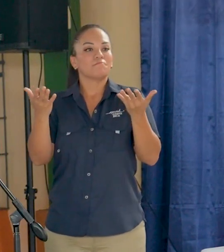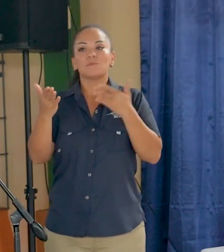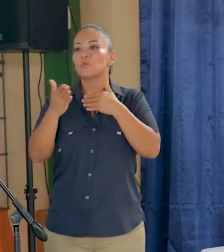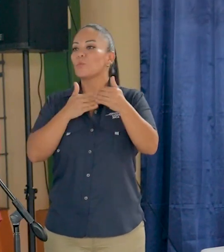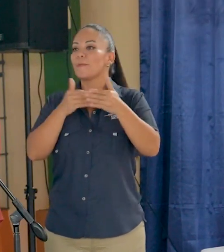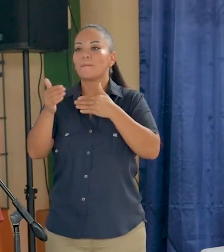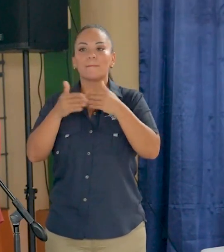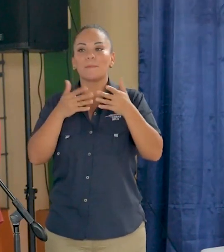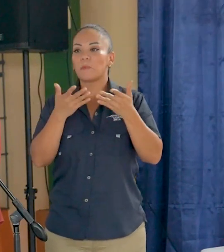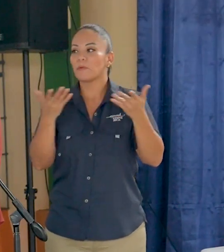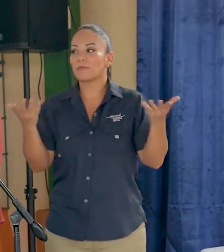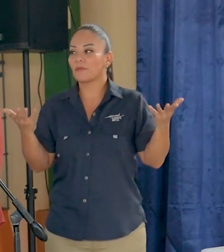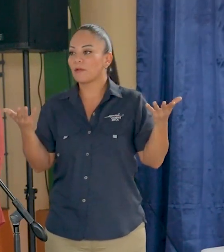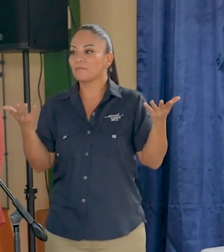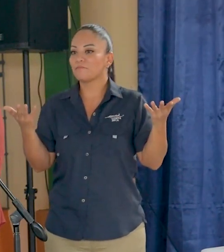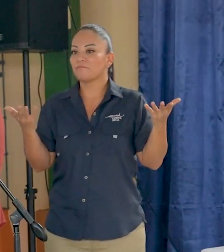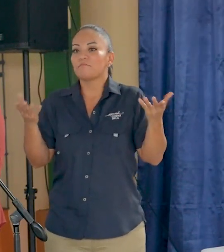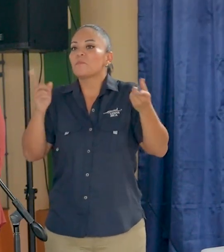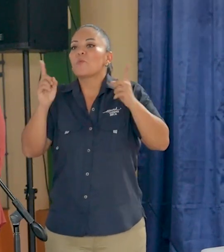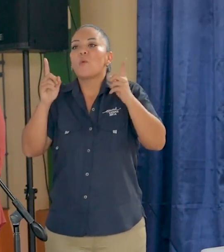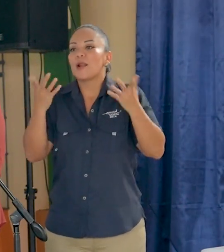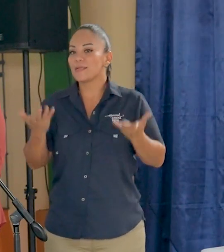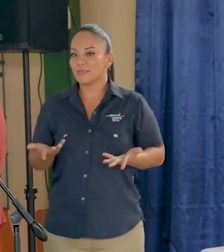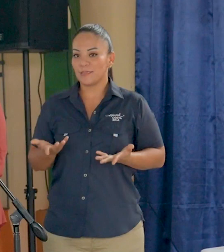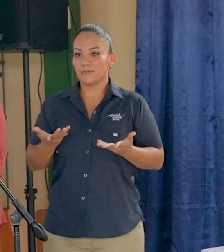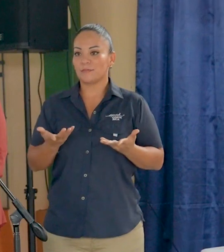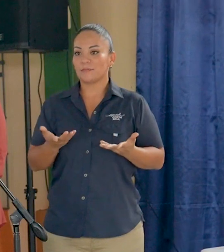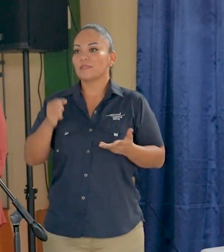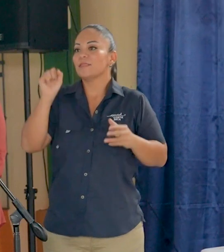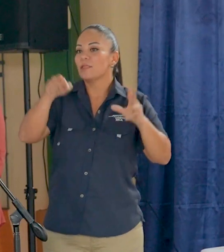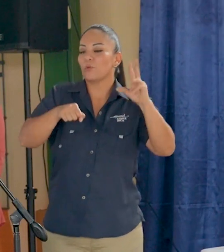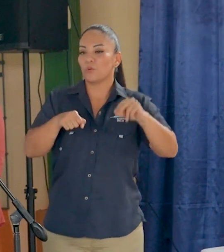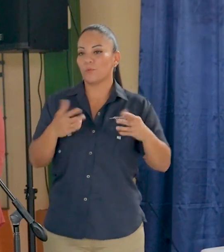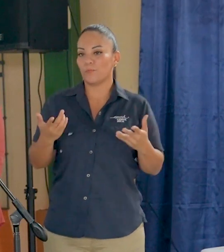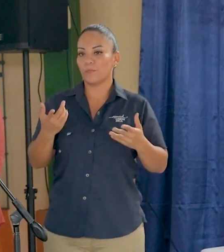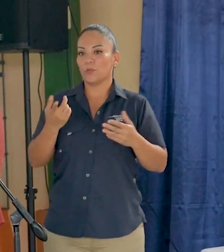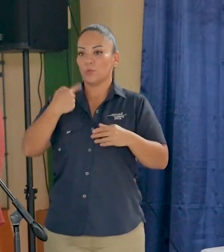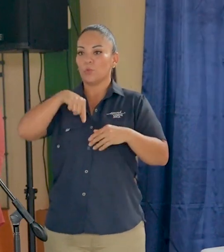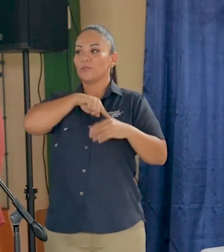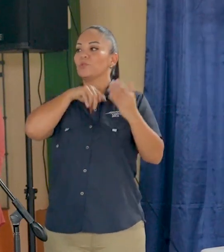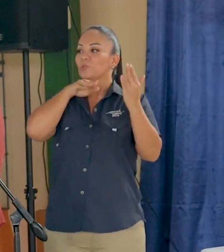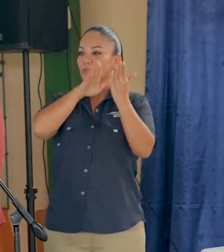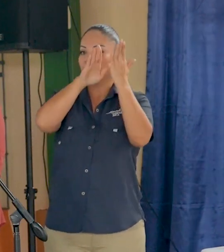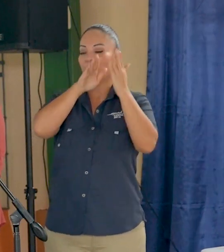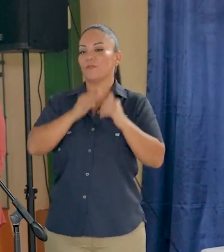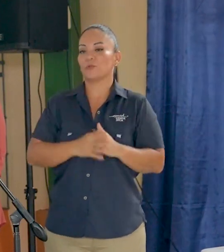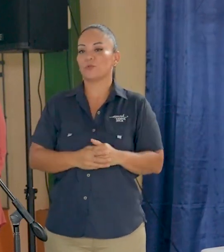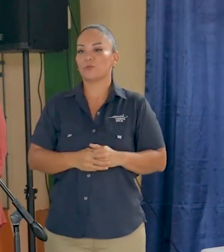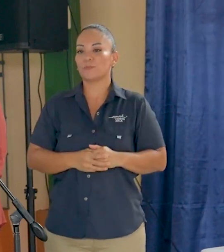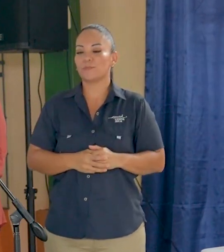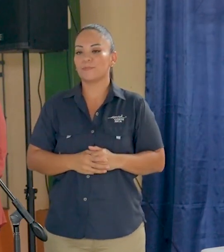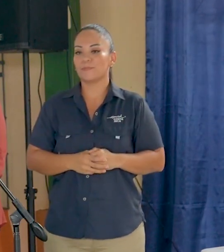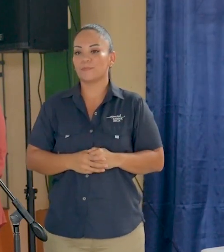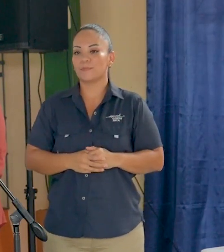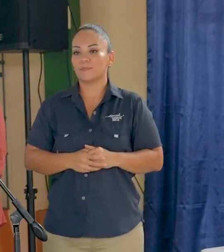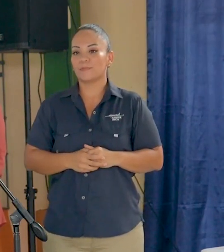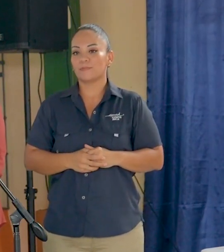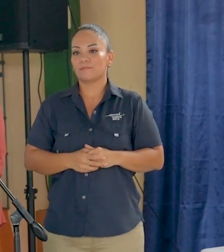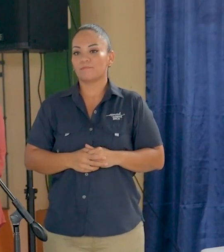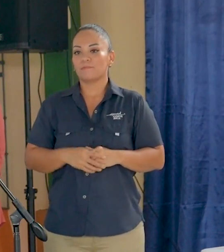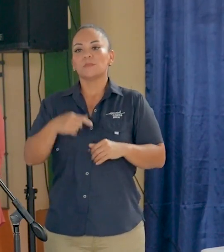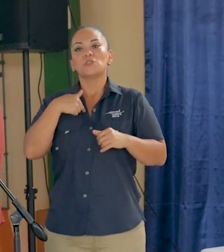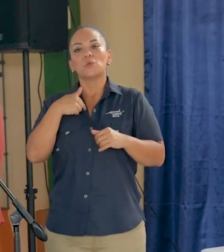de cuáles sean o no sean nuestros desafíos. Entonces, yo